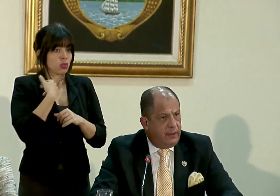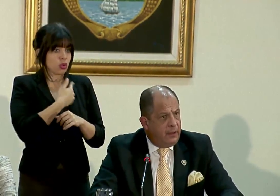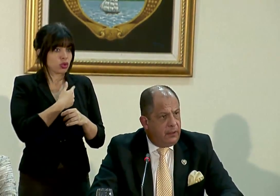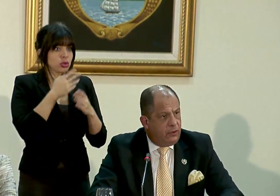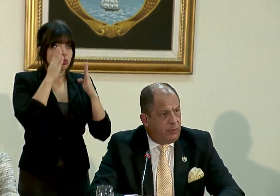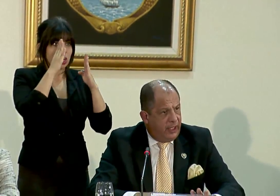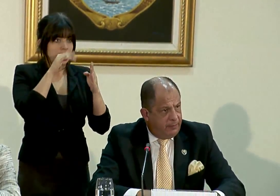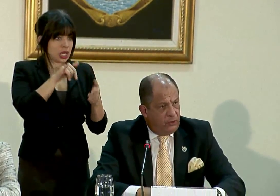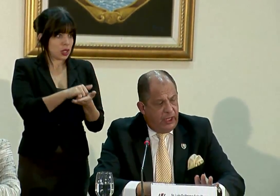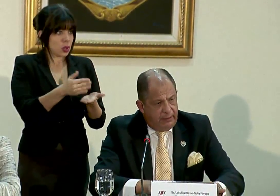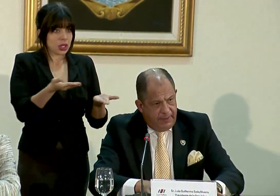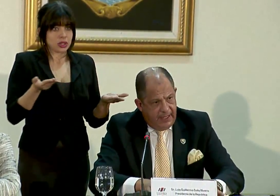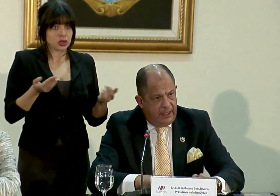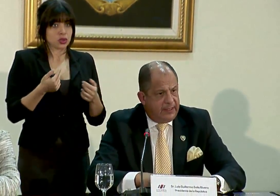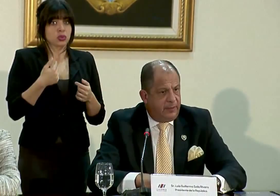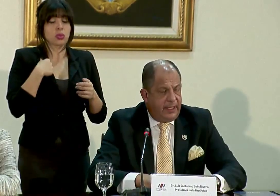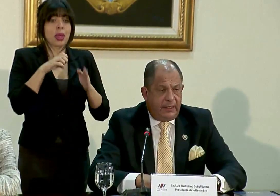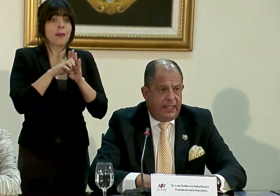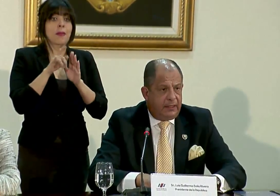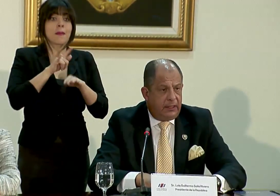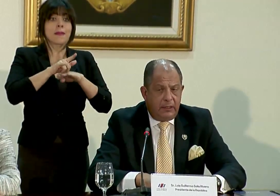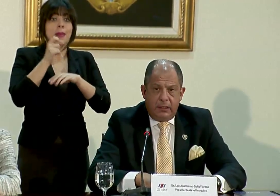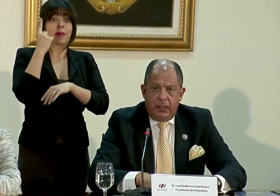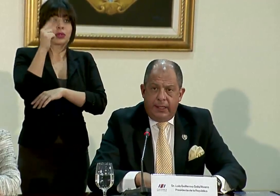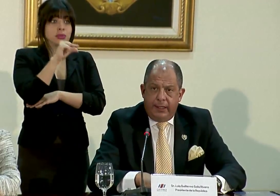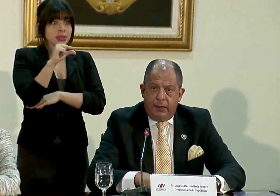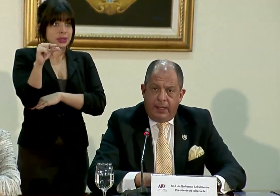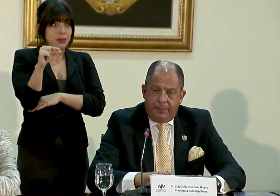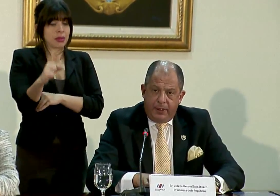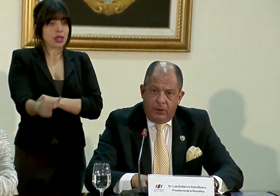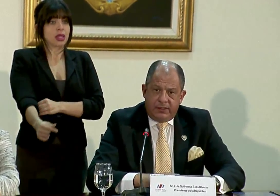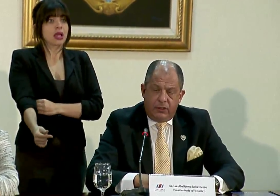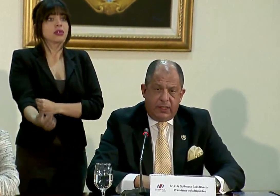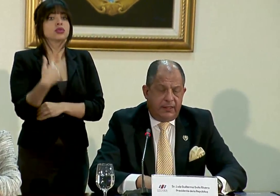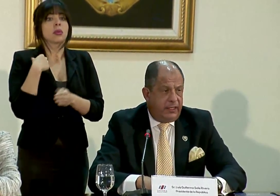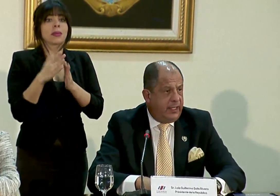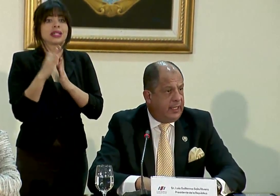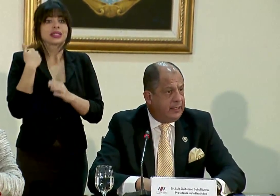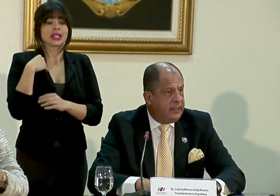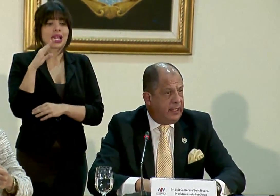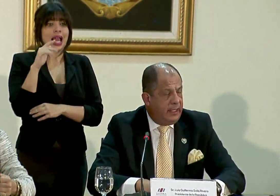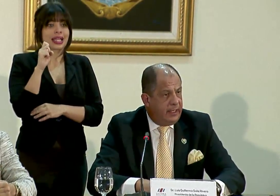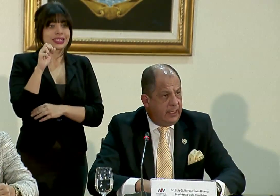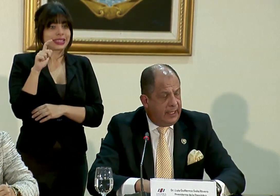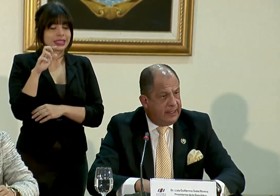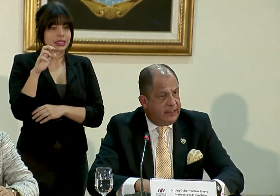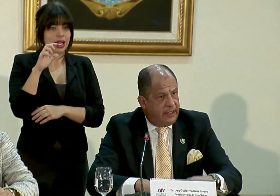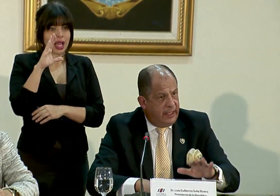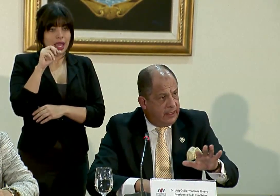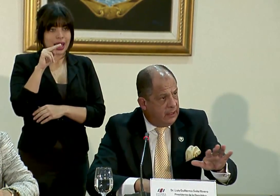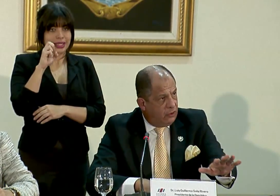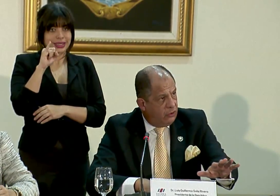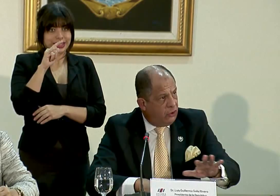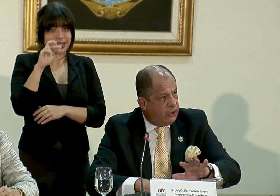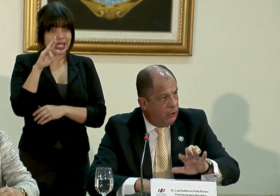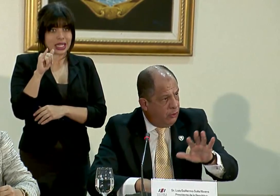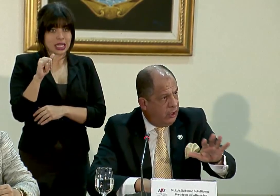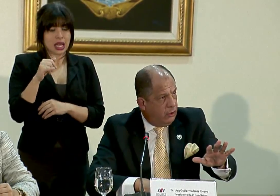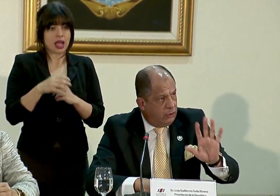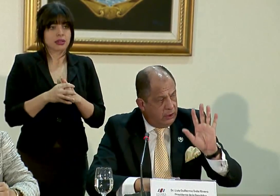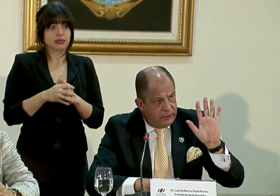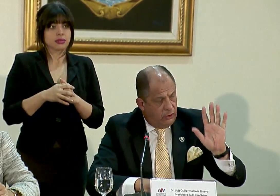de hacer. Yo, por ejemplo, el viaje de la semana entrante le he pedido al señor Canciller y a la Cancillería que